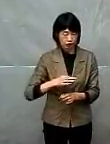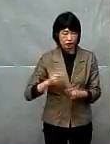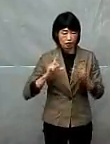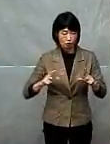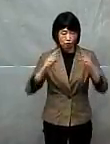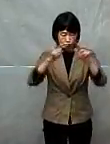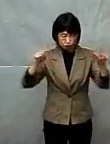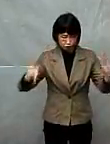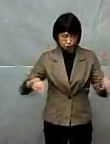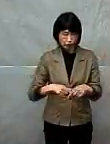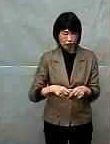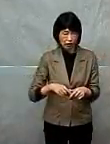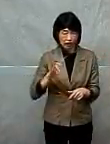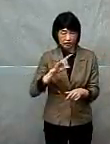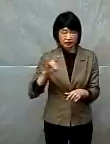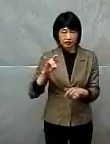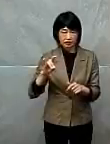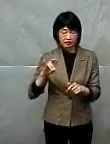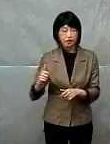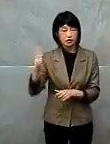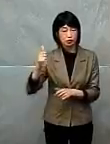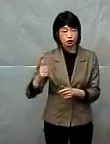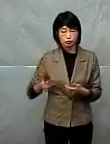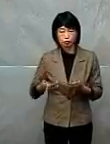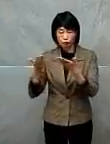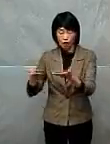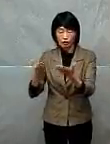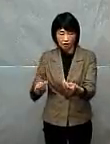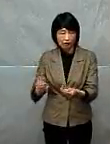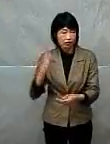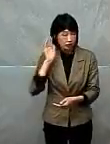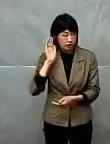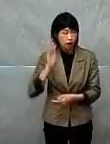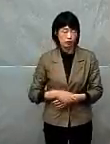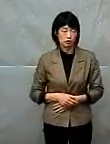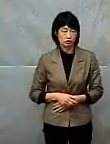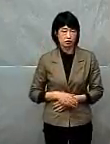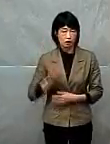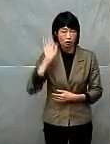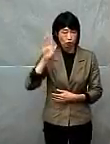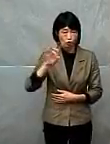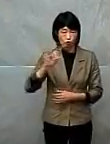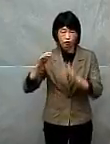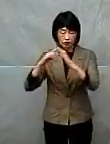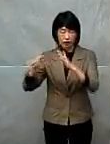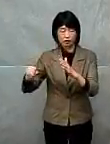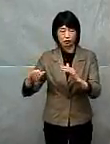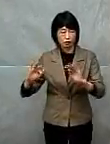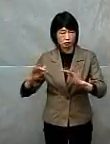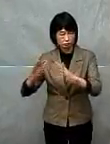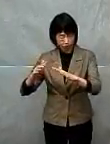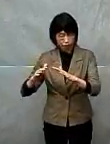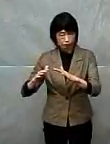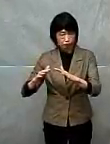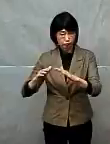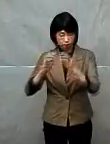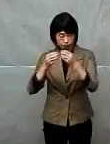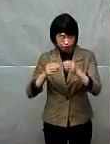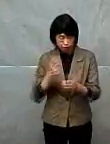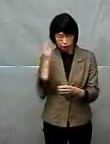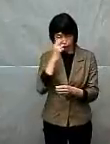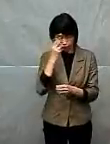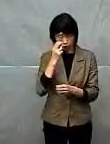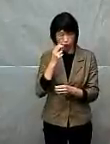に提出されたと伺っておりますので、議会の方で今後精査されるものと思っているところです